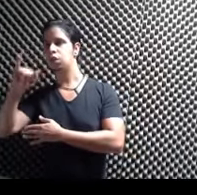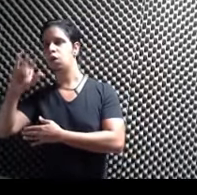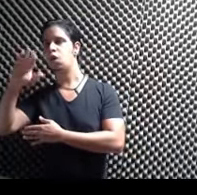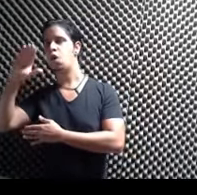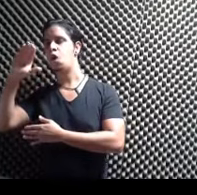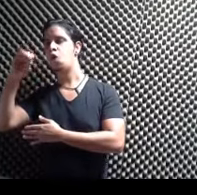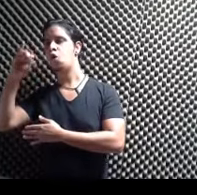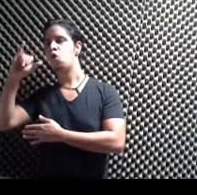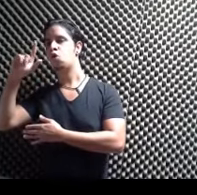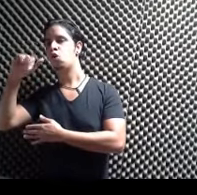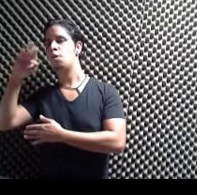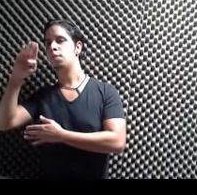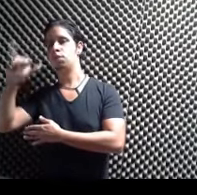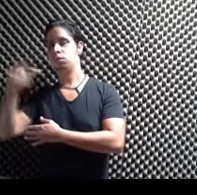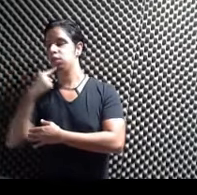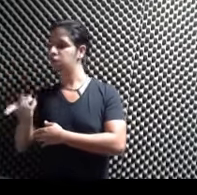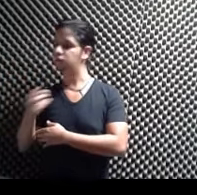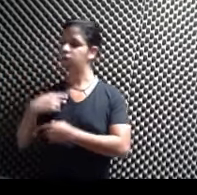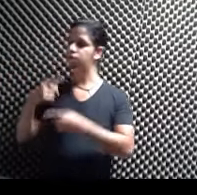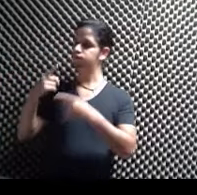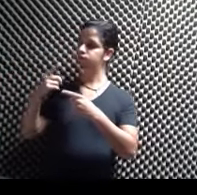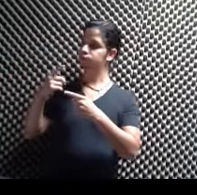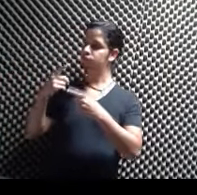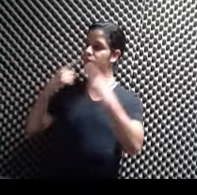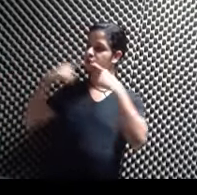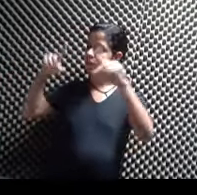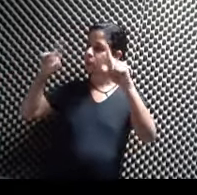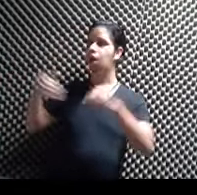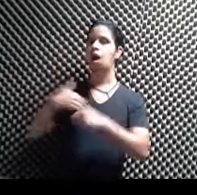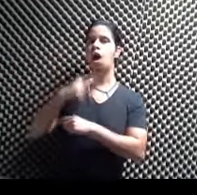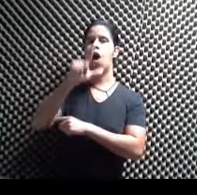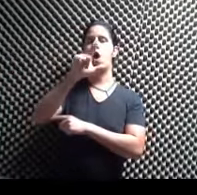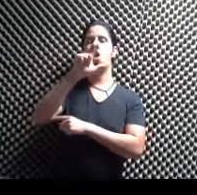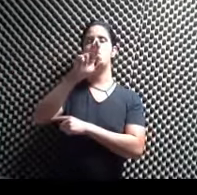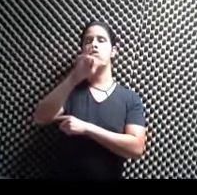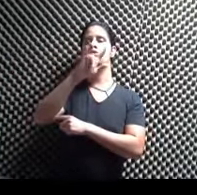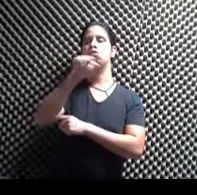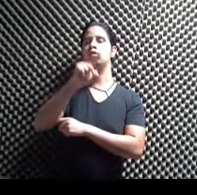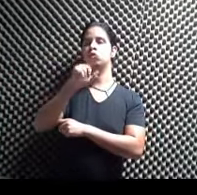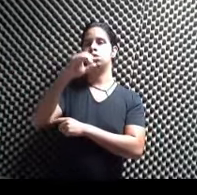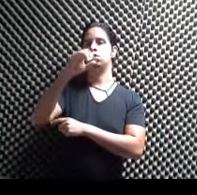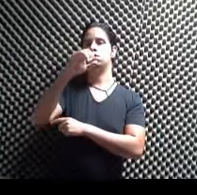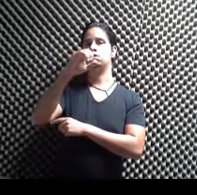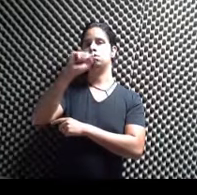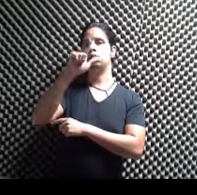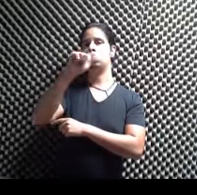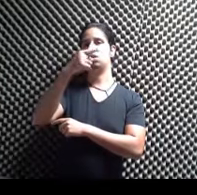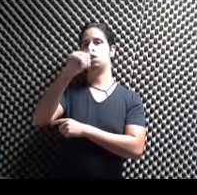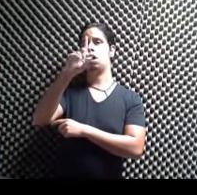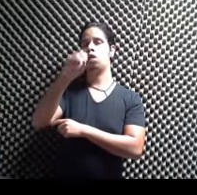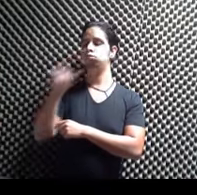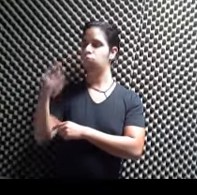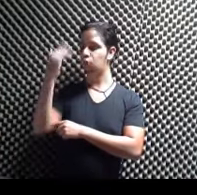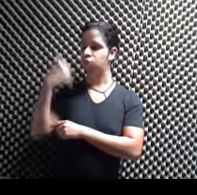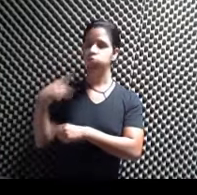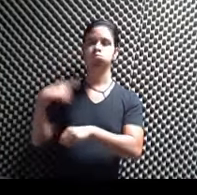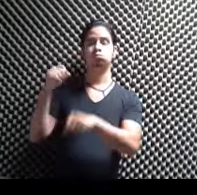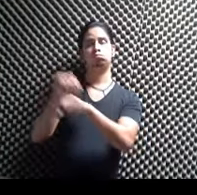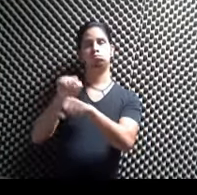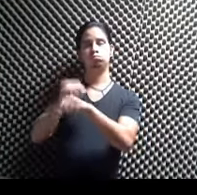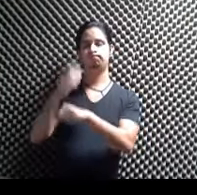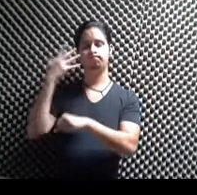bueno. Así me parece maravilloso. Felicitaciones a Luis Salgado y a Denise Amber, que de verdad ellos se votan cada vez más. ¿Y qué te